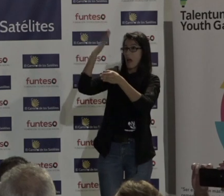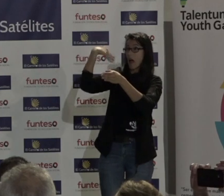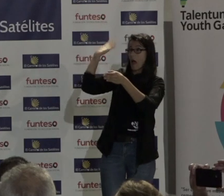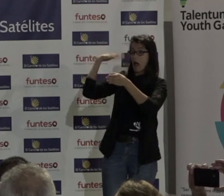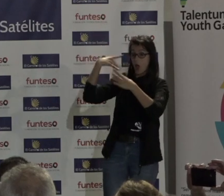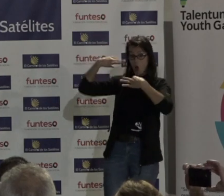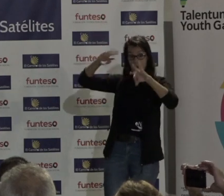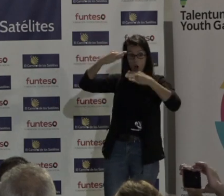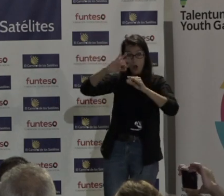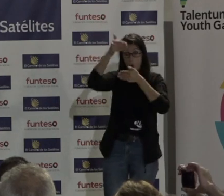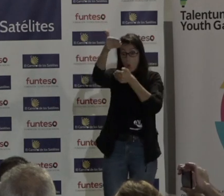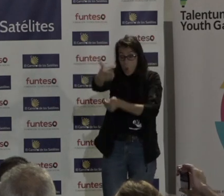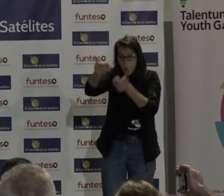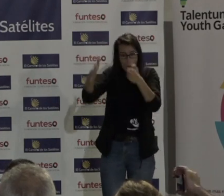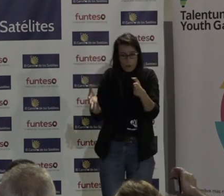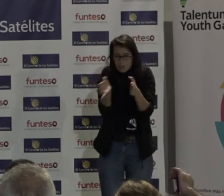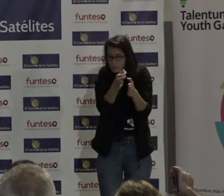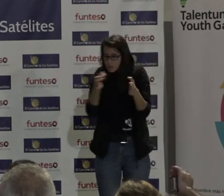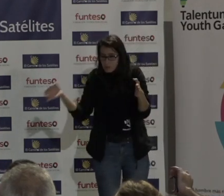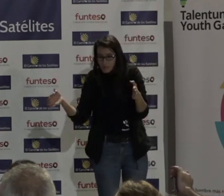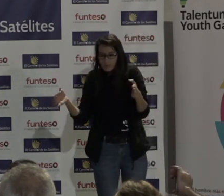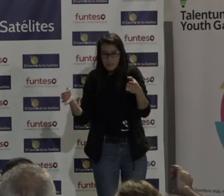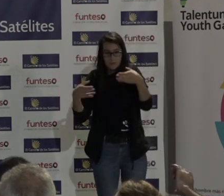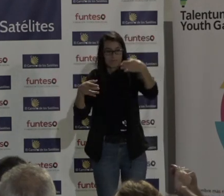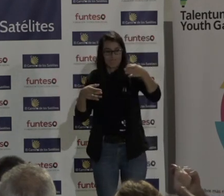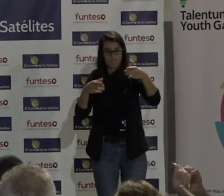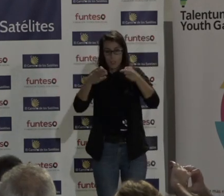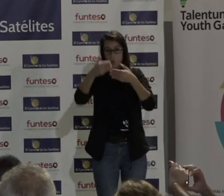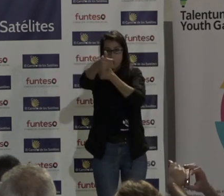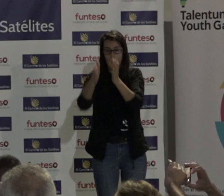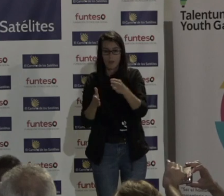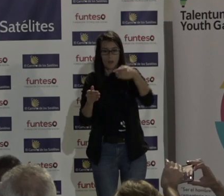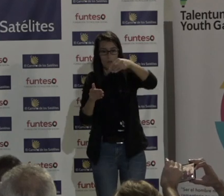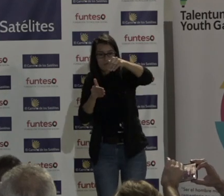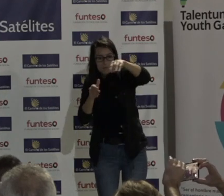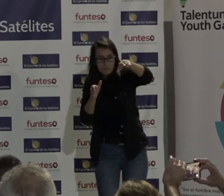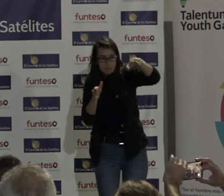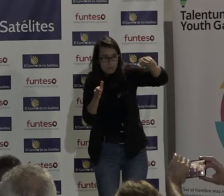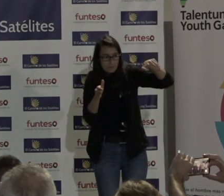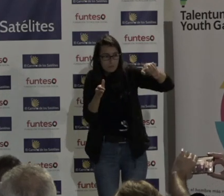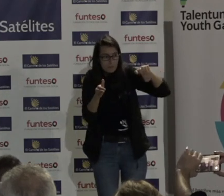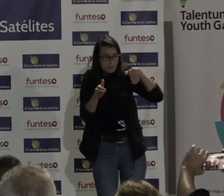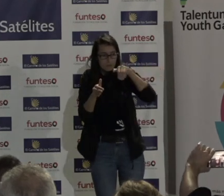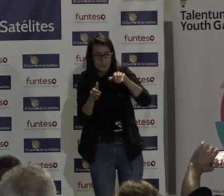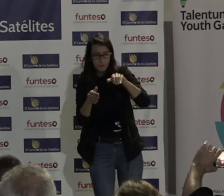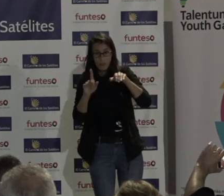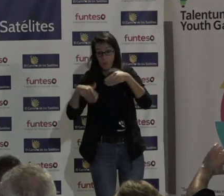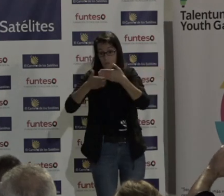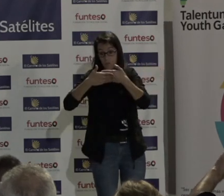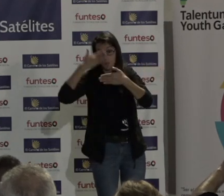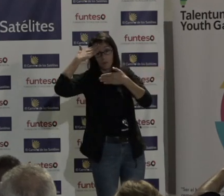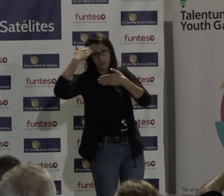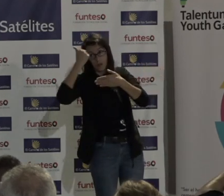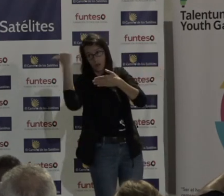perfecto. Como veis, tiene el ábside por detrás, en la puerta que da al este, y la puerta principal